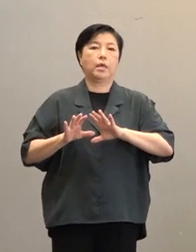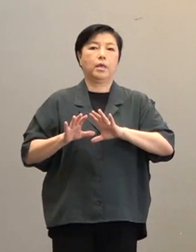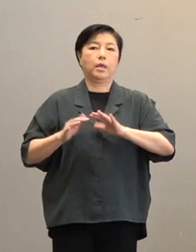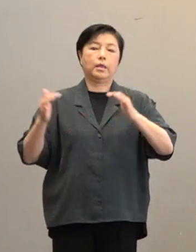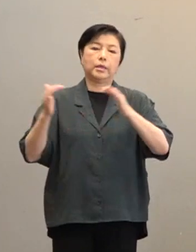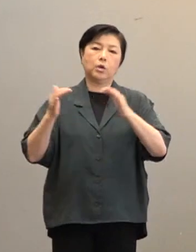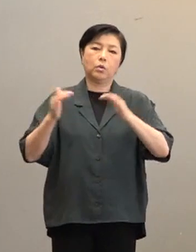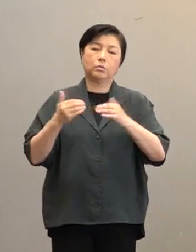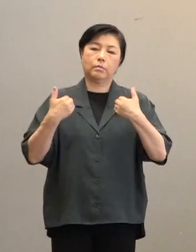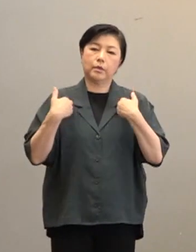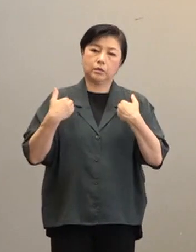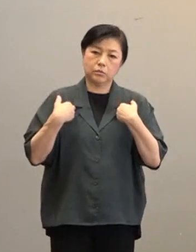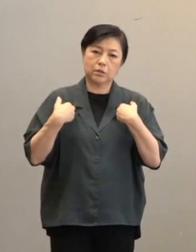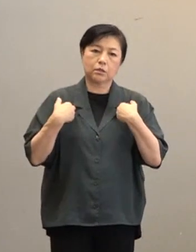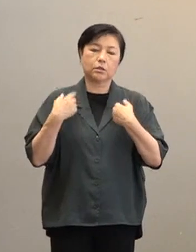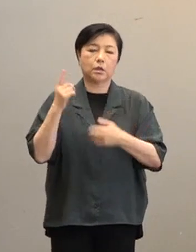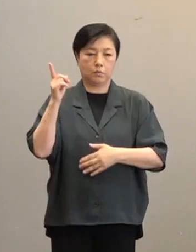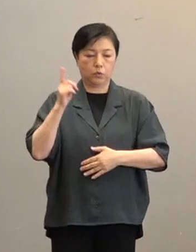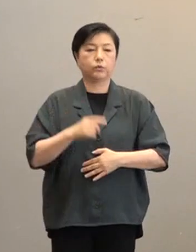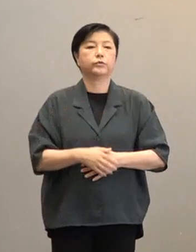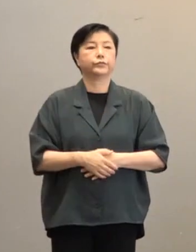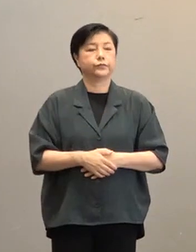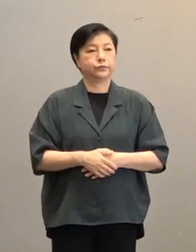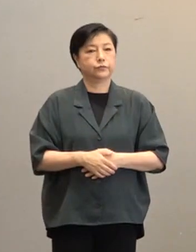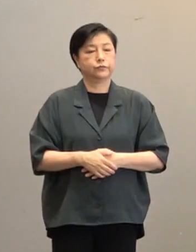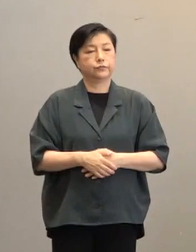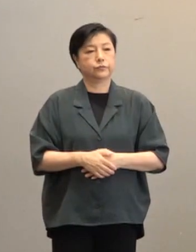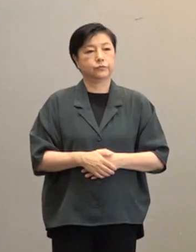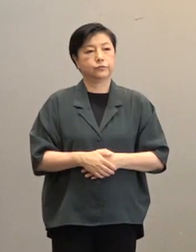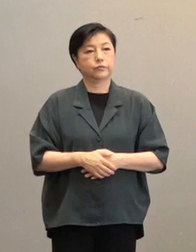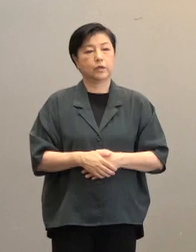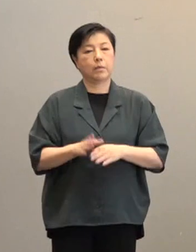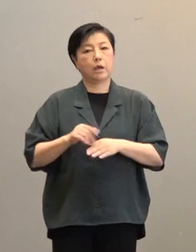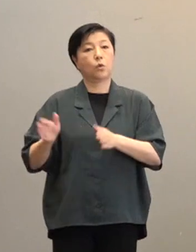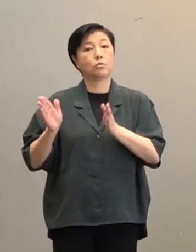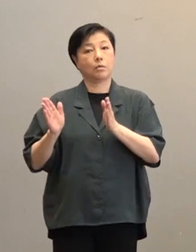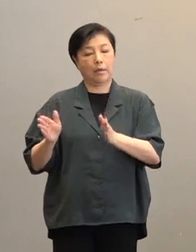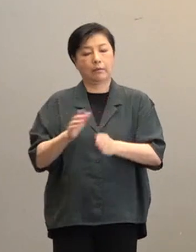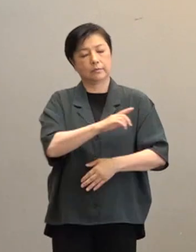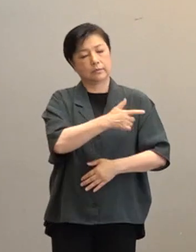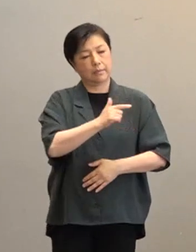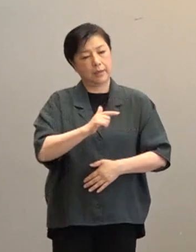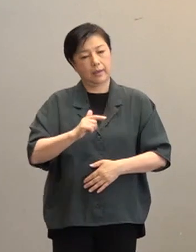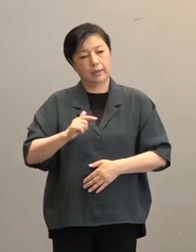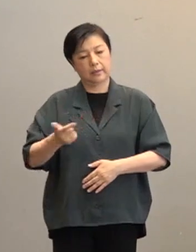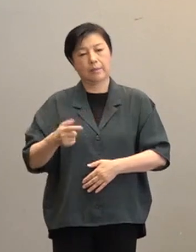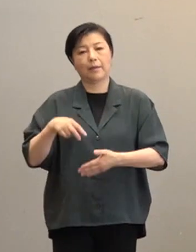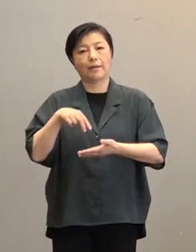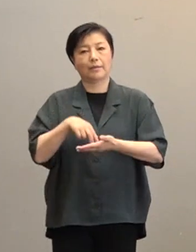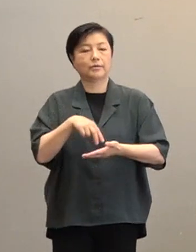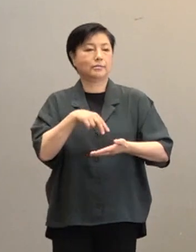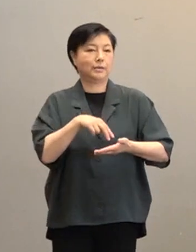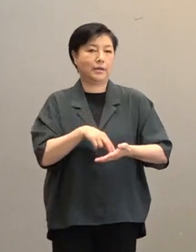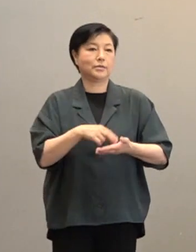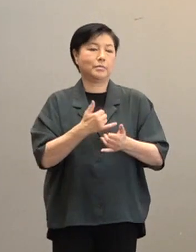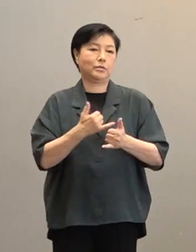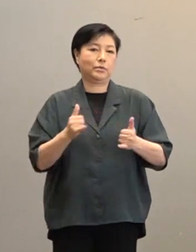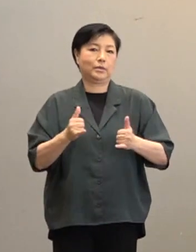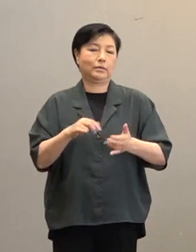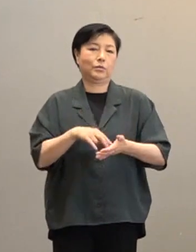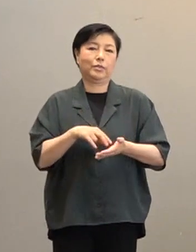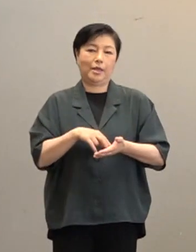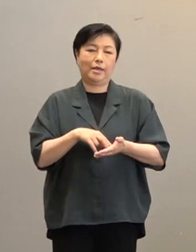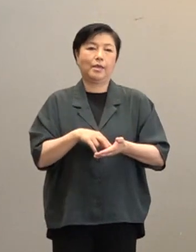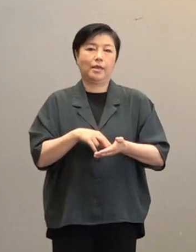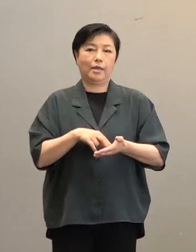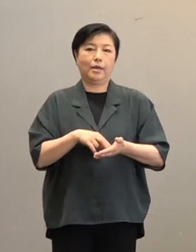議論されるべきものだというふうに思っておりますけれども、この間、さまざまな立場の方々にとってです